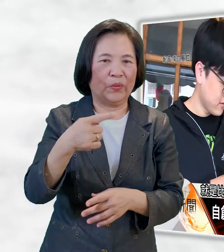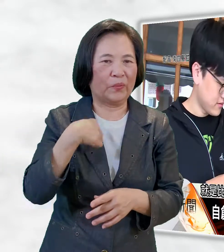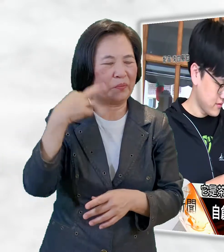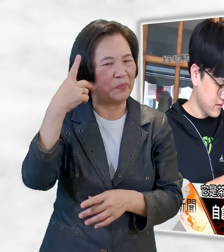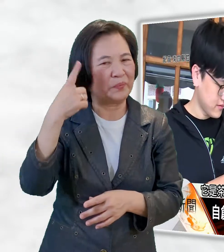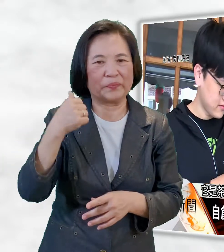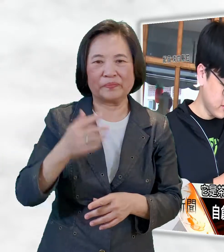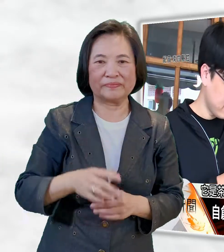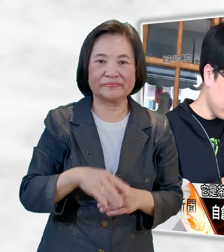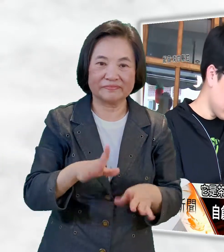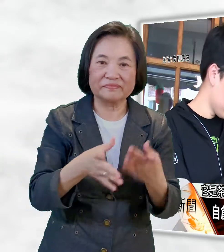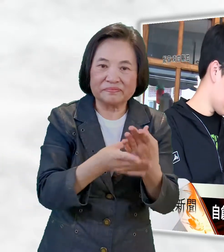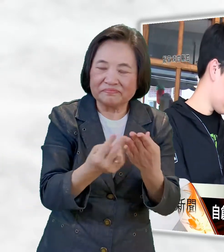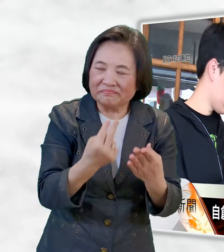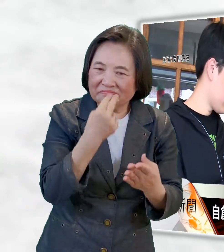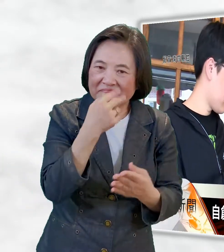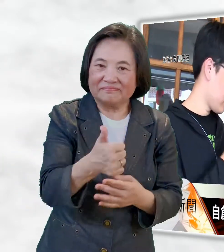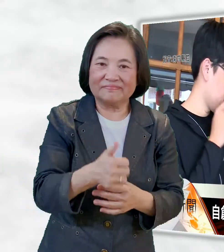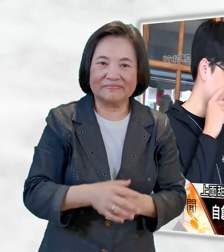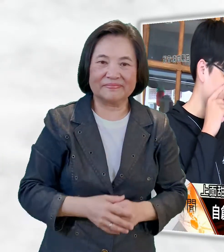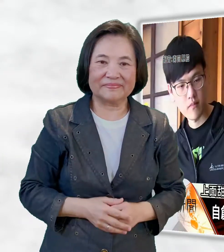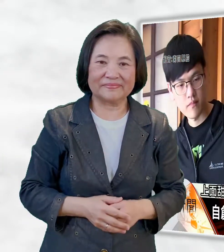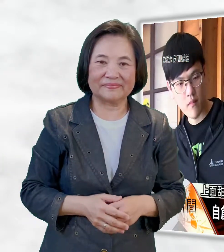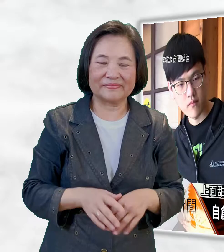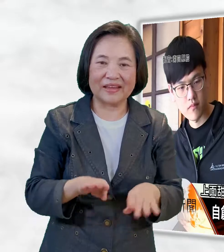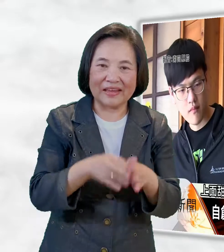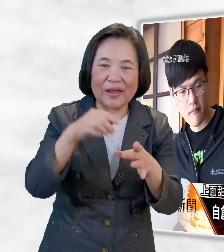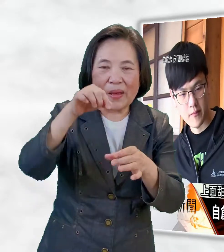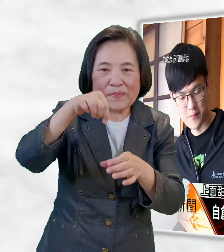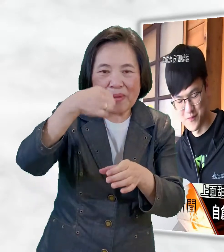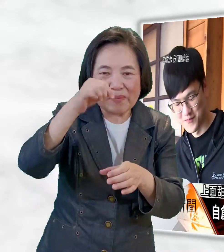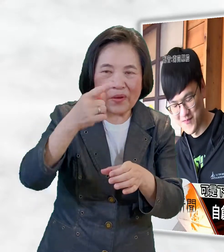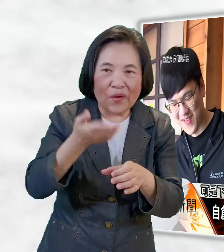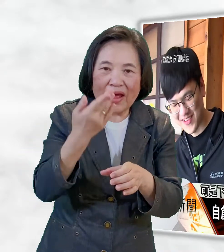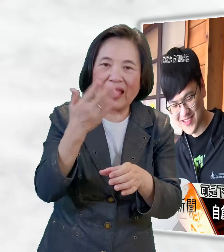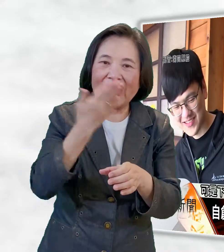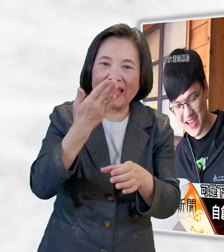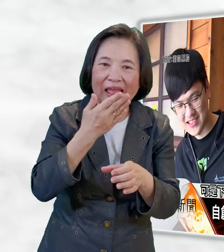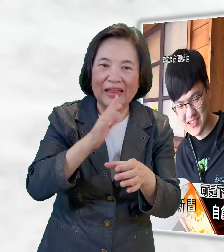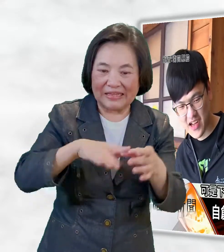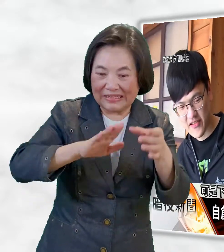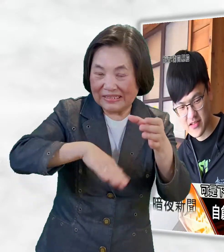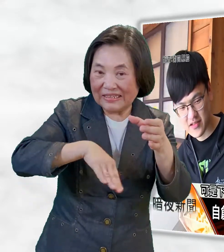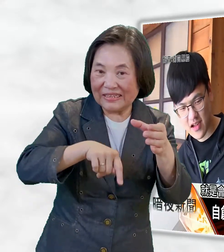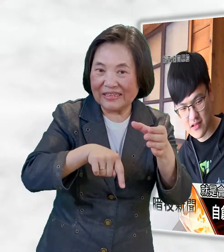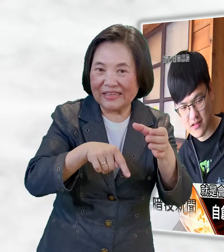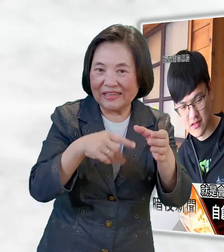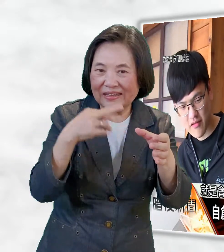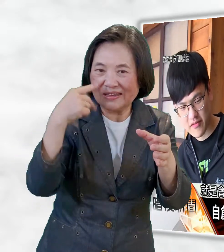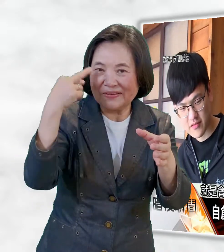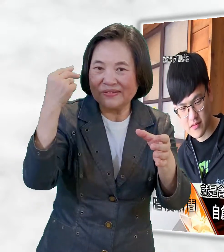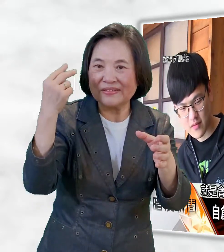较甜的那种，它是茶香比较重， 上面甜甜的，可是下面是